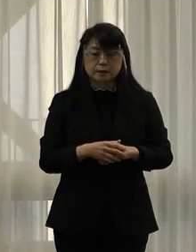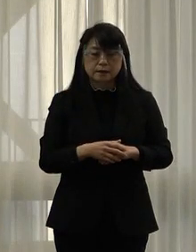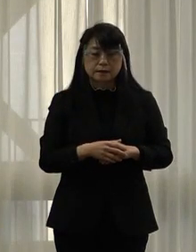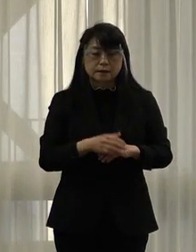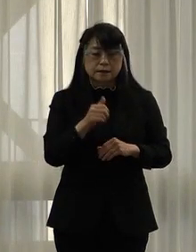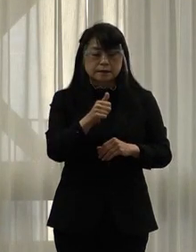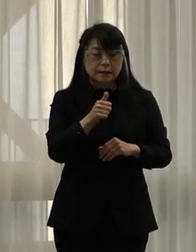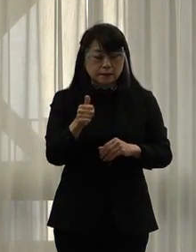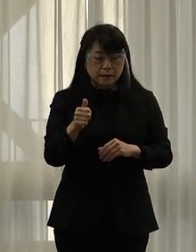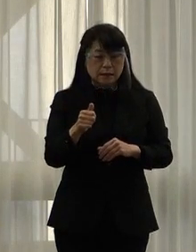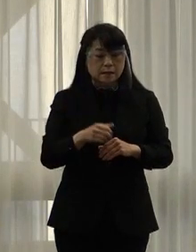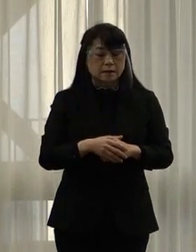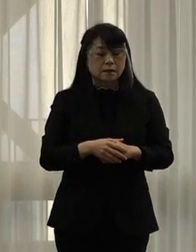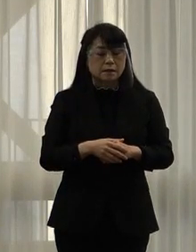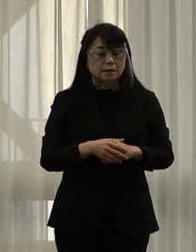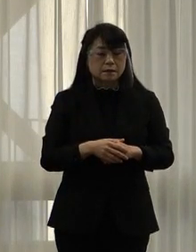けの